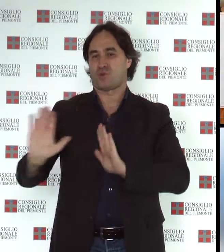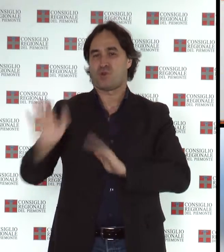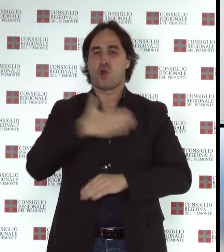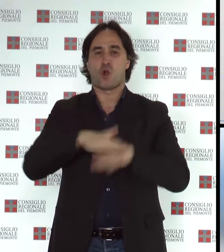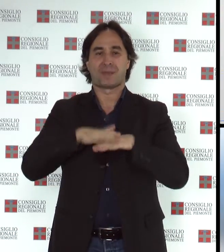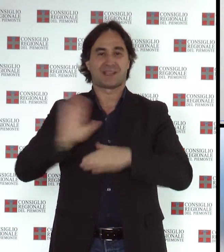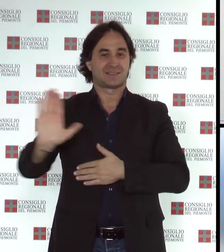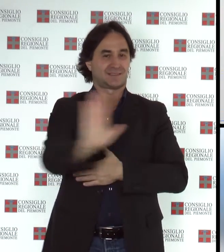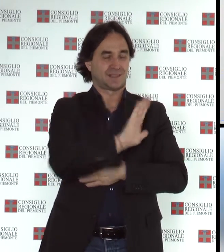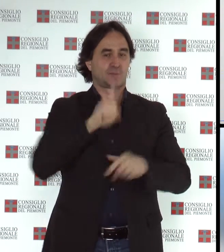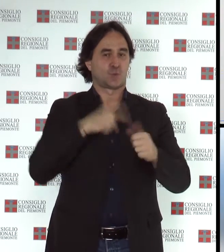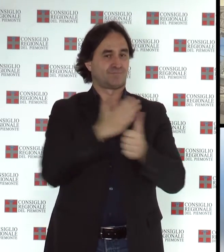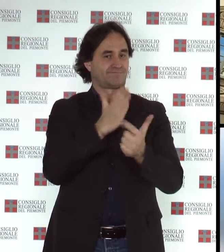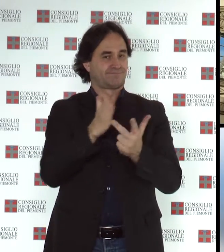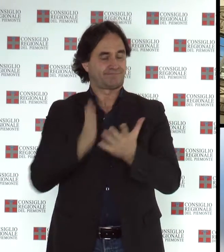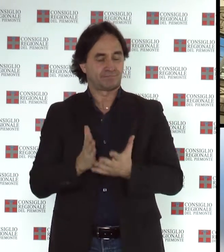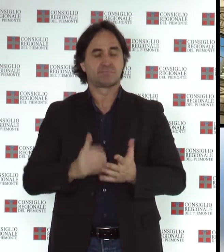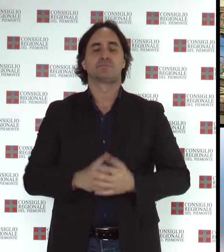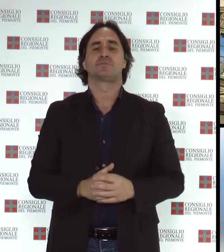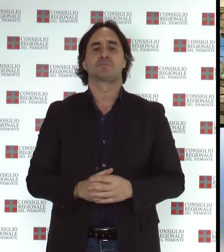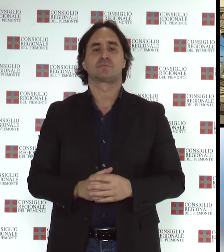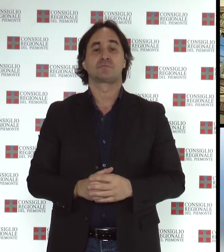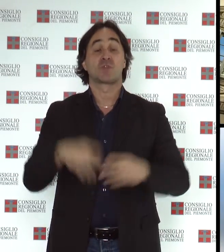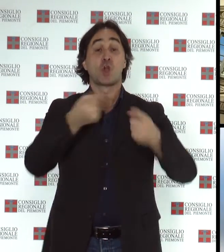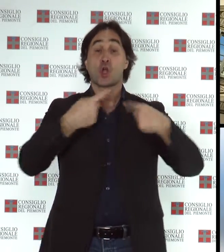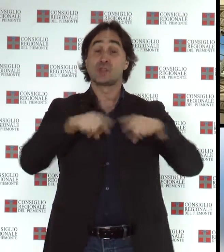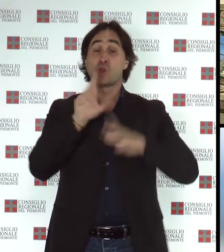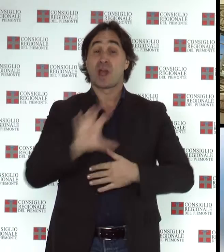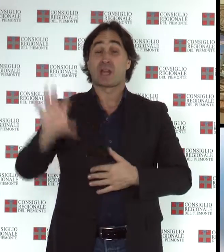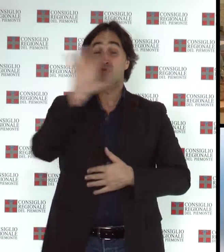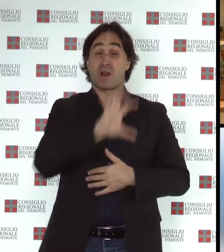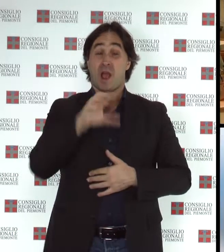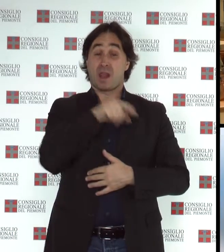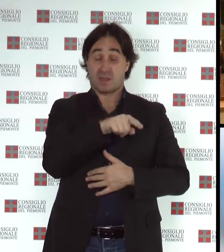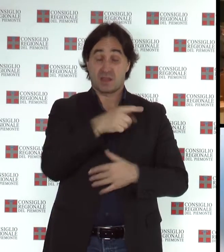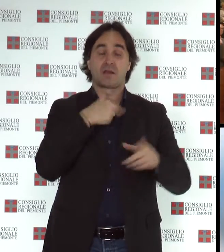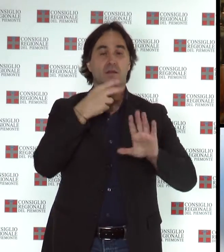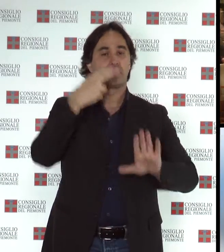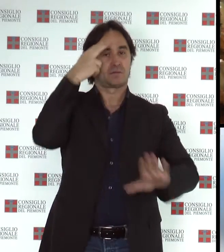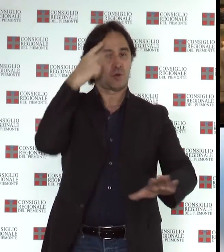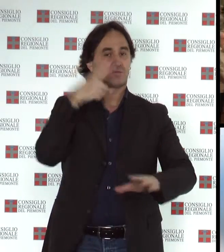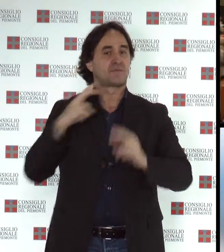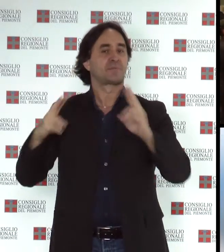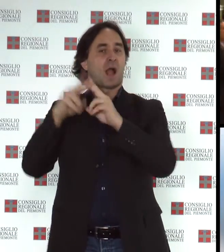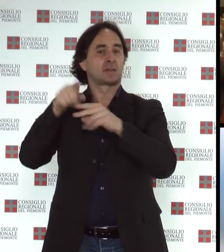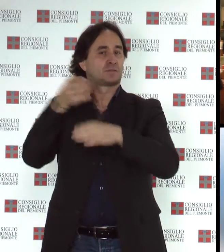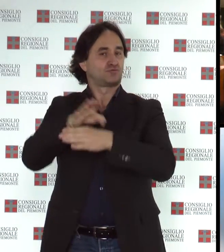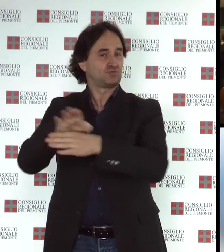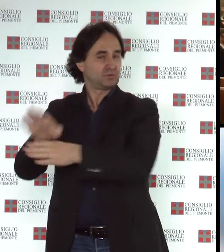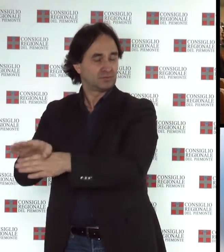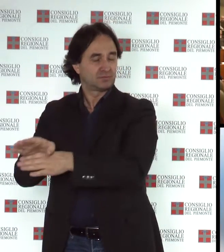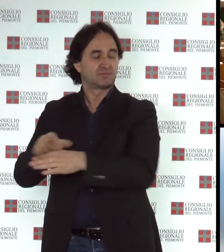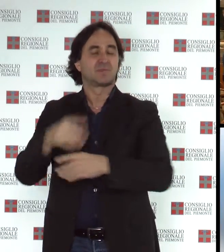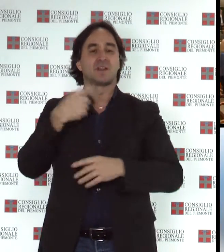indirizzo. In copertina. Anche il Consiglio regionale ha ricordato le vittime e i feriti degli attentati di Parigi. In apertura della seduta